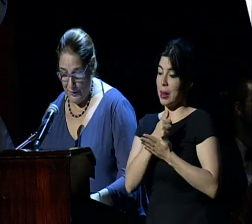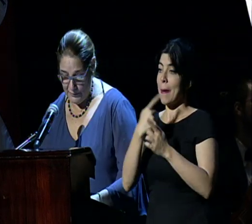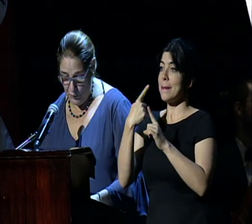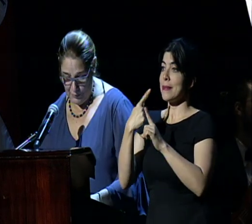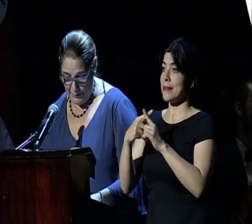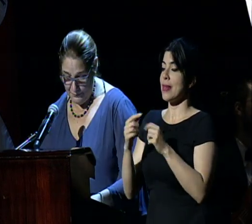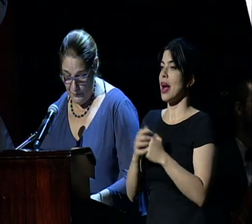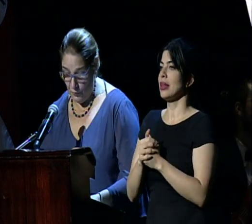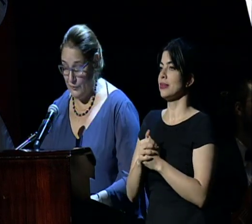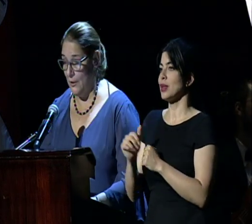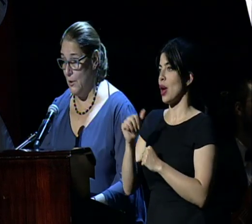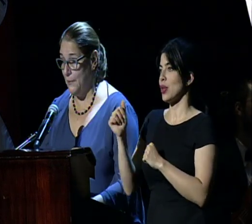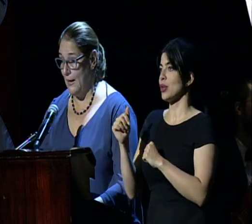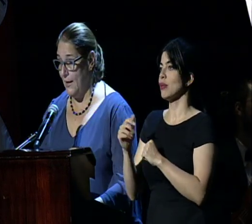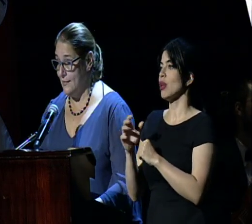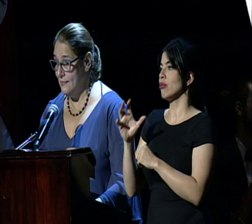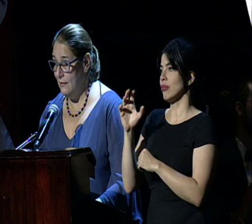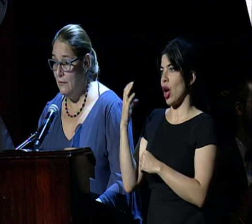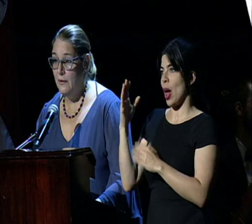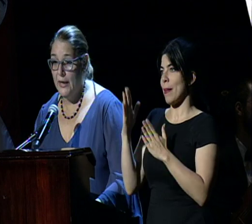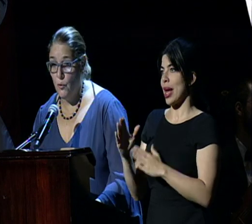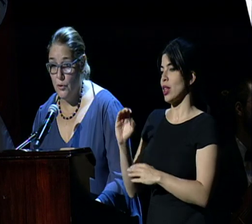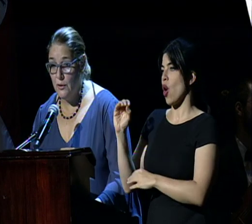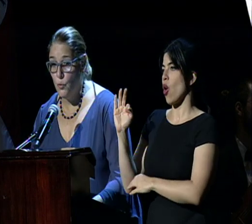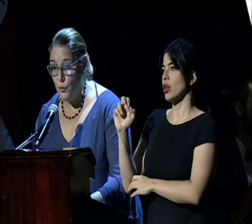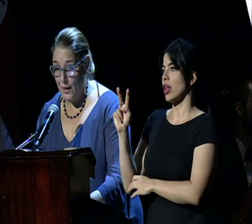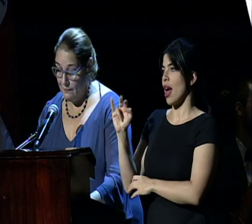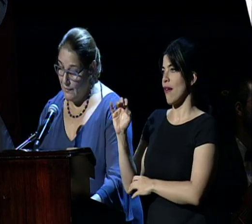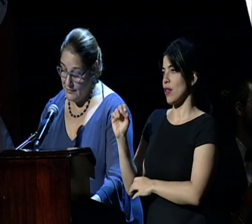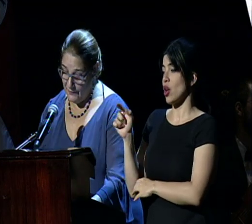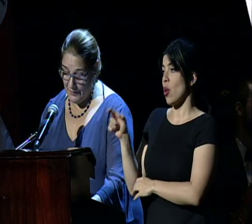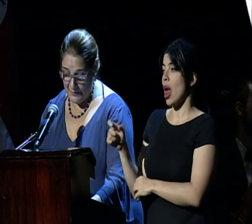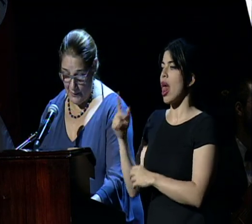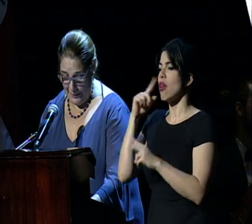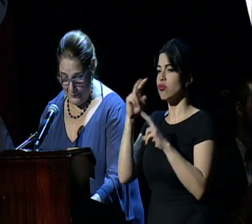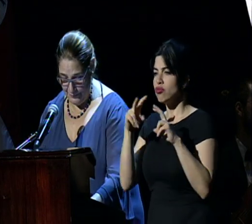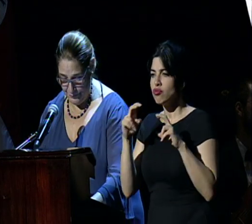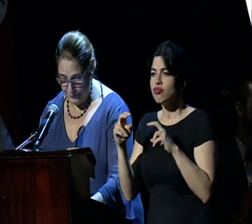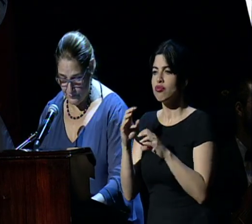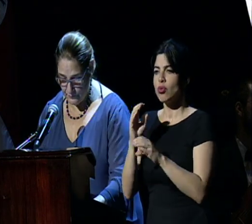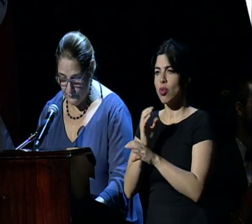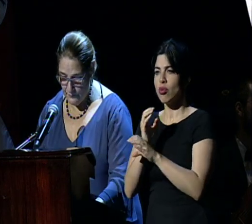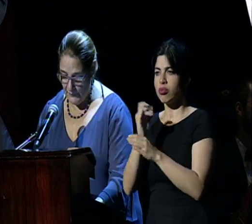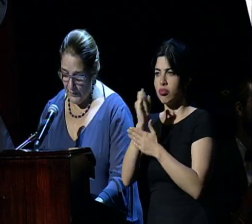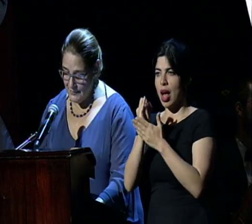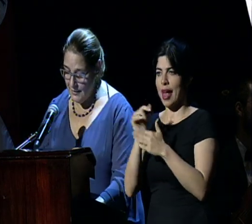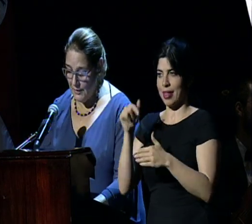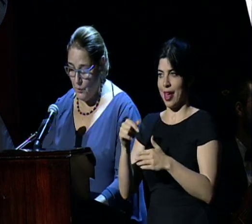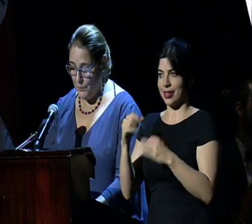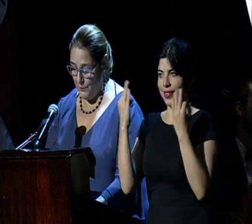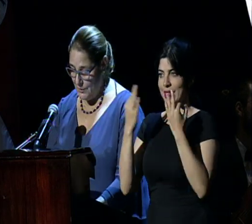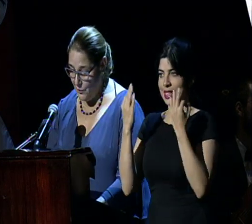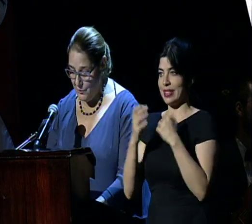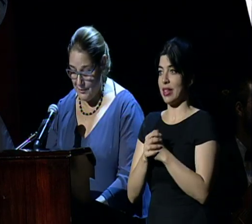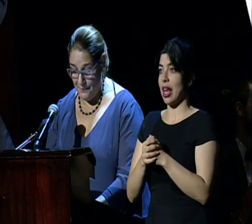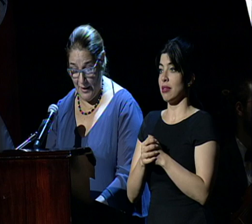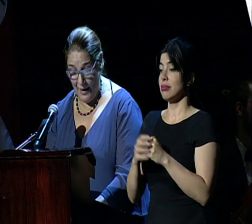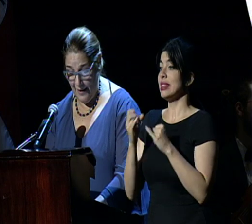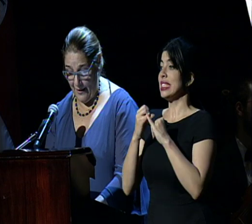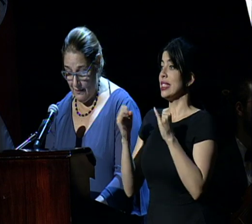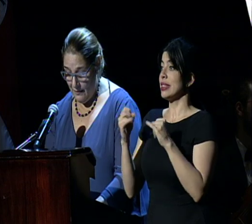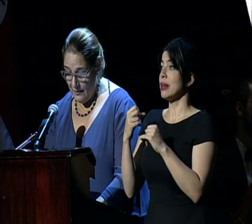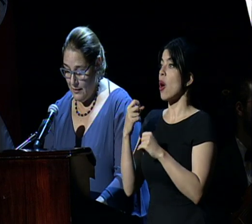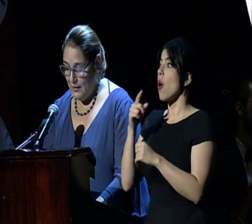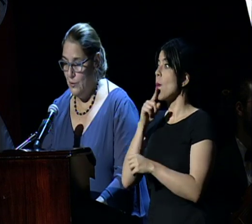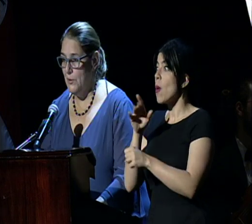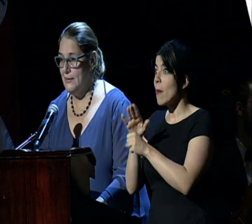nuestro compatriota Octavio Arbeláez, que hoy cura este festival. Sin el compromiso de nuestra